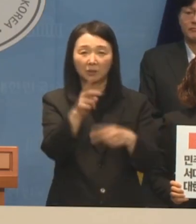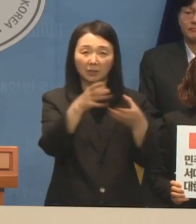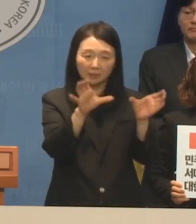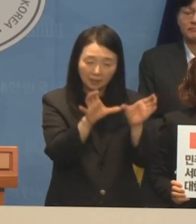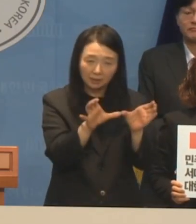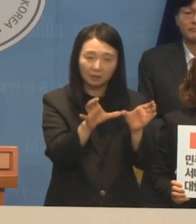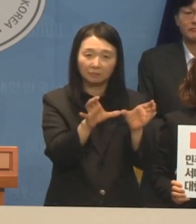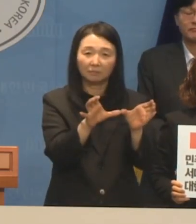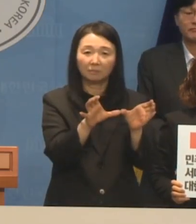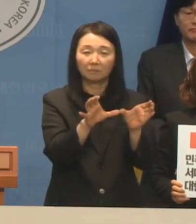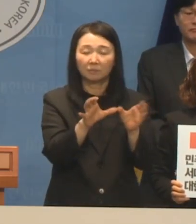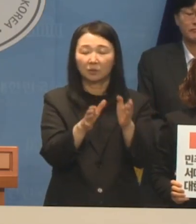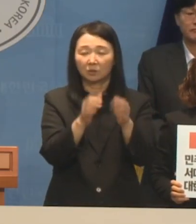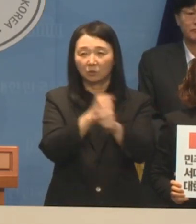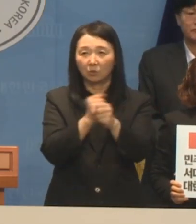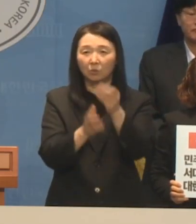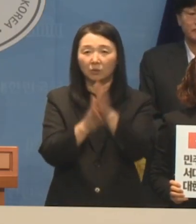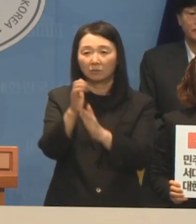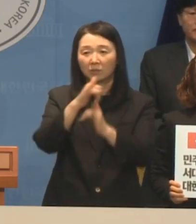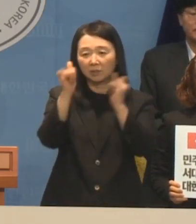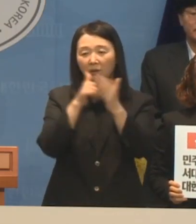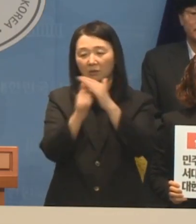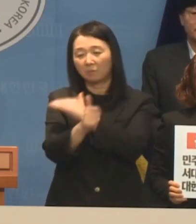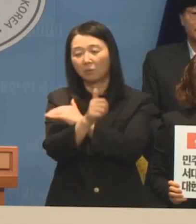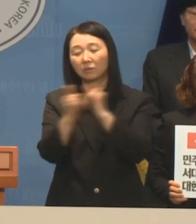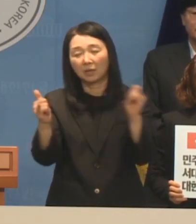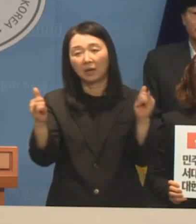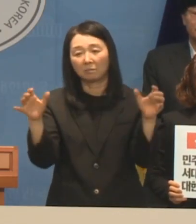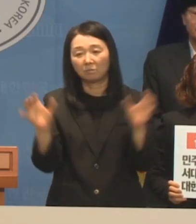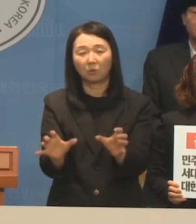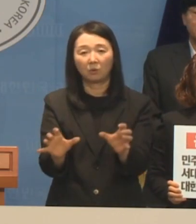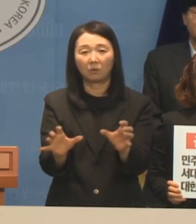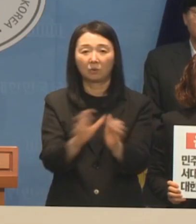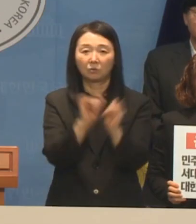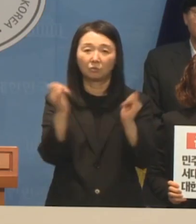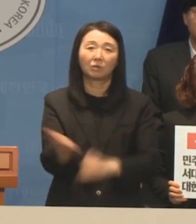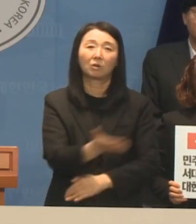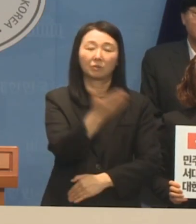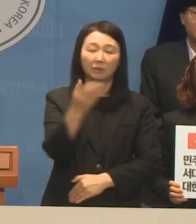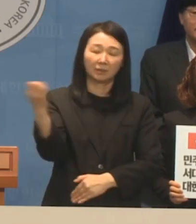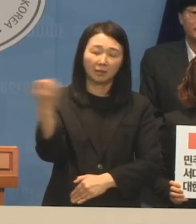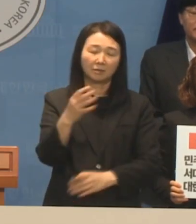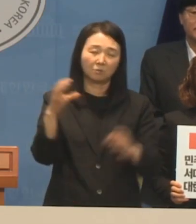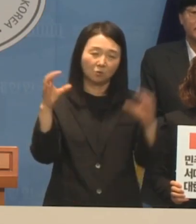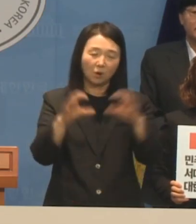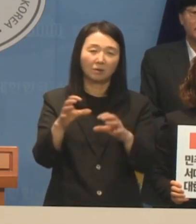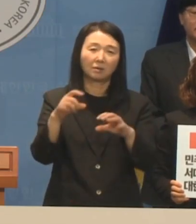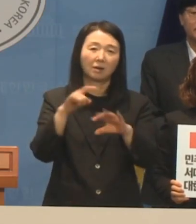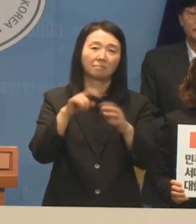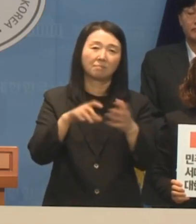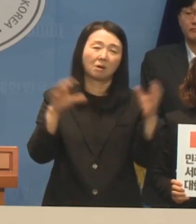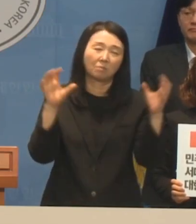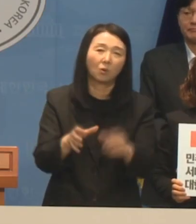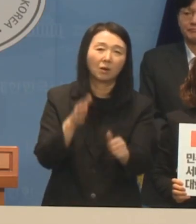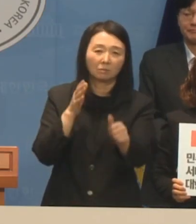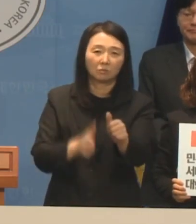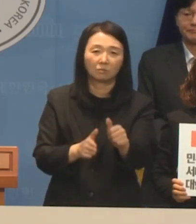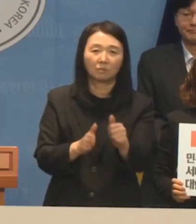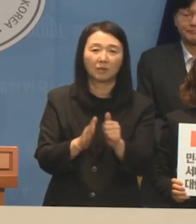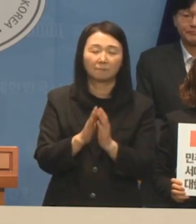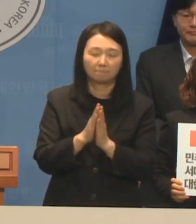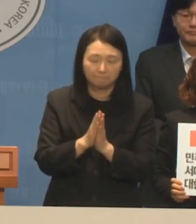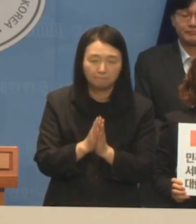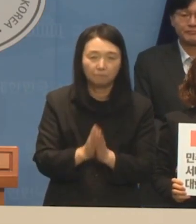야사당과 노동시민 사회 대표자들은 우리 주민들께 다시 한번 광장으로 힘을 모아달라고